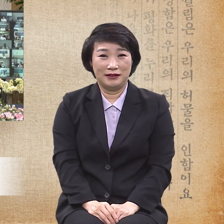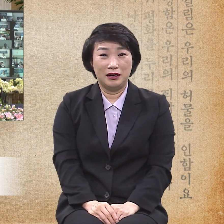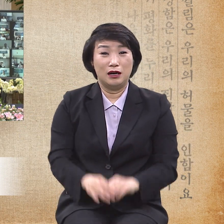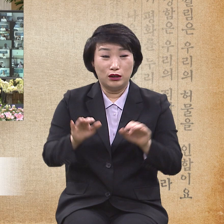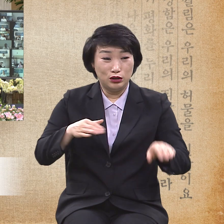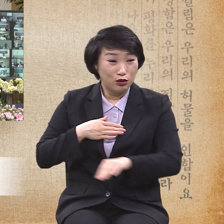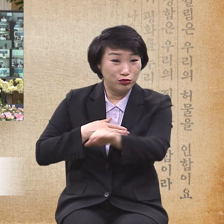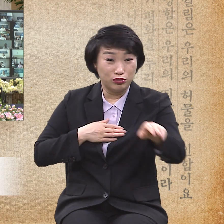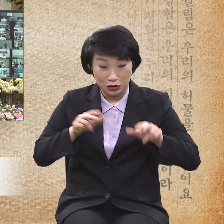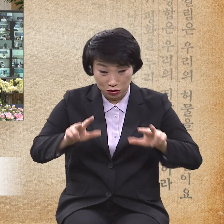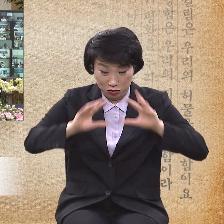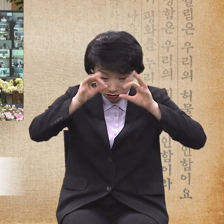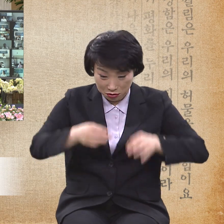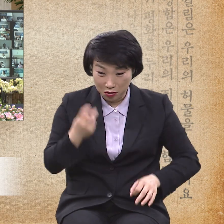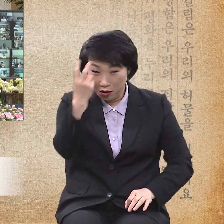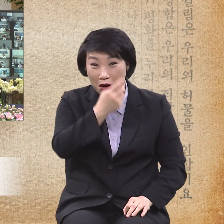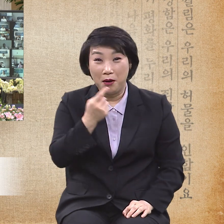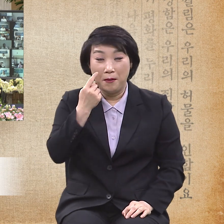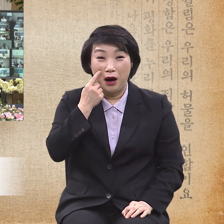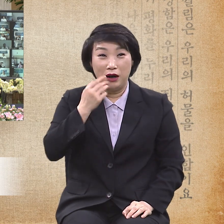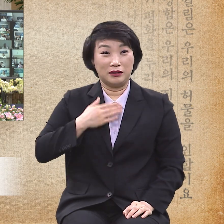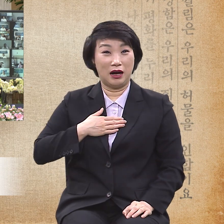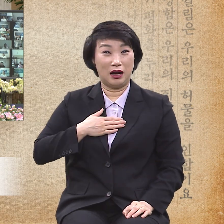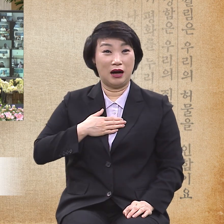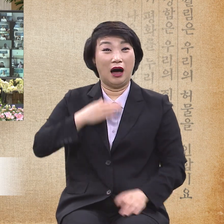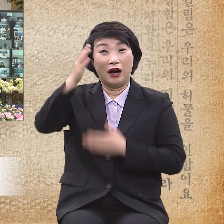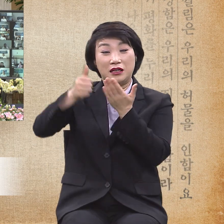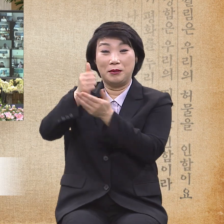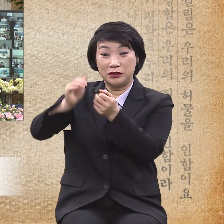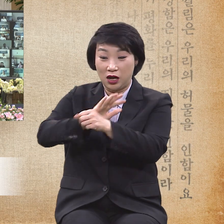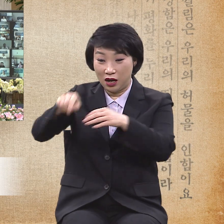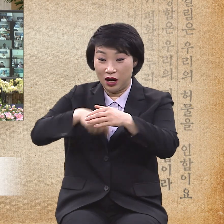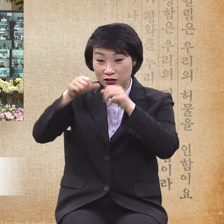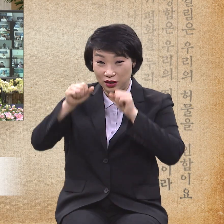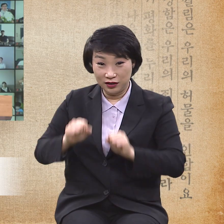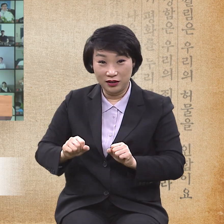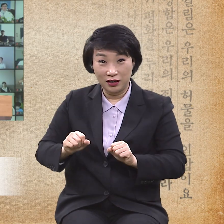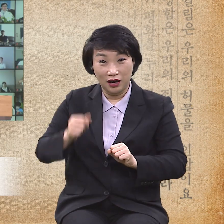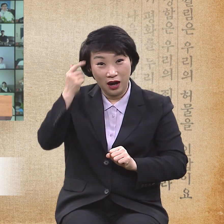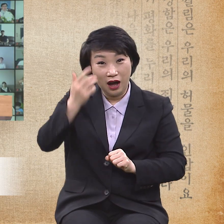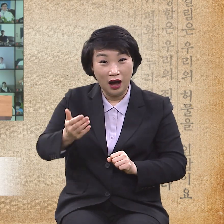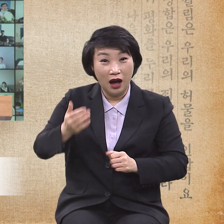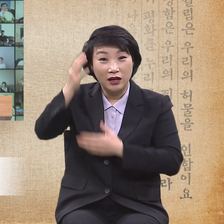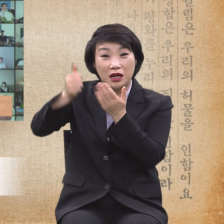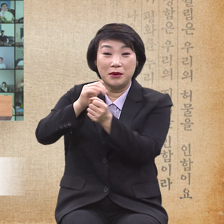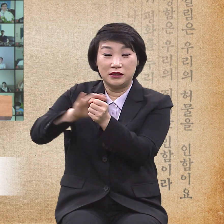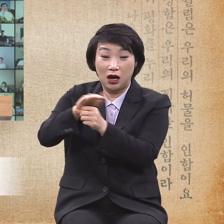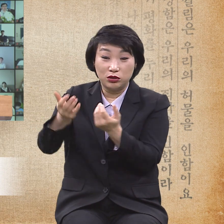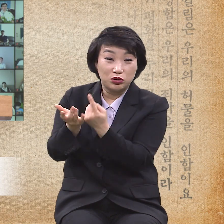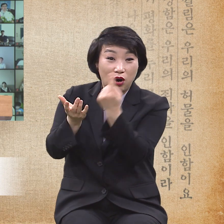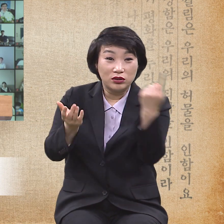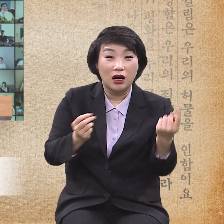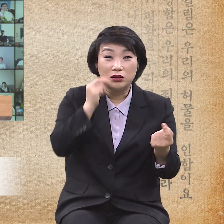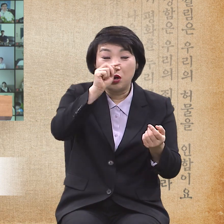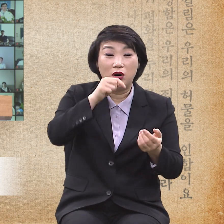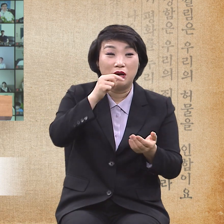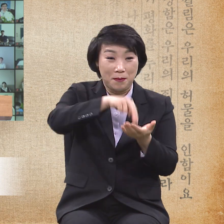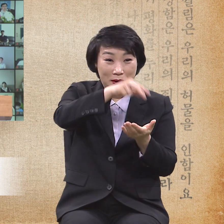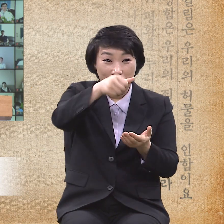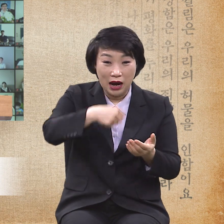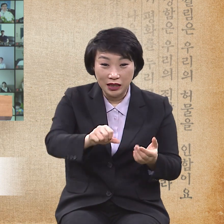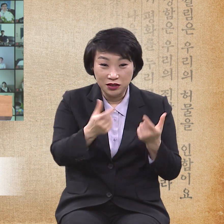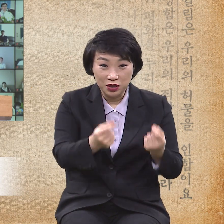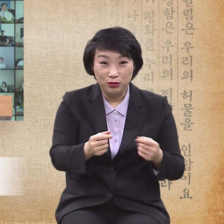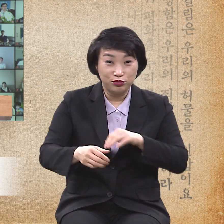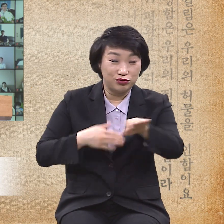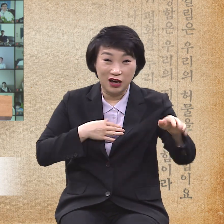근데 우리는 지금 하나님의 사랑 안에 있는지 하나님의 사랑을 떠나서 탕자같이